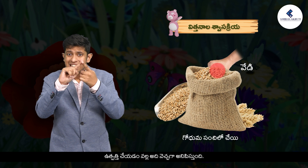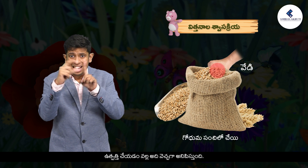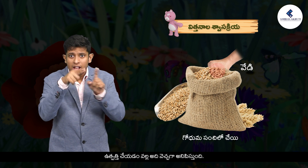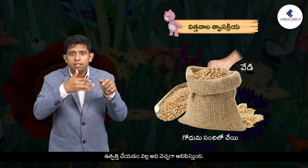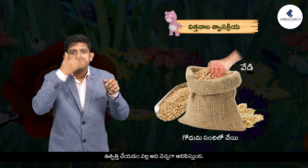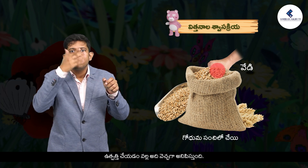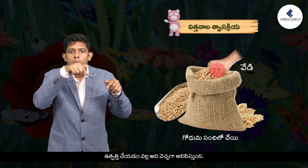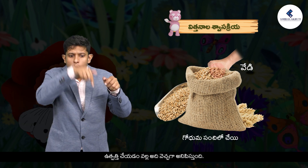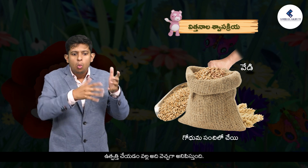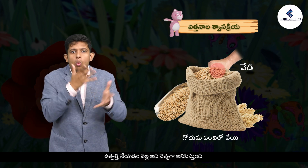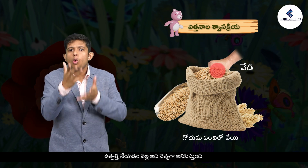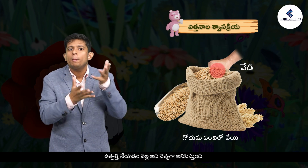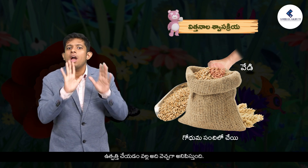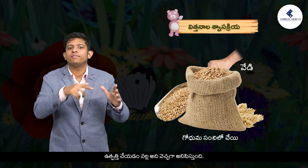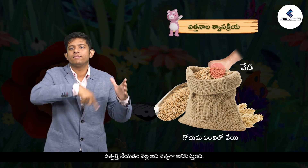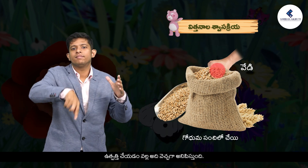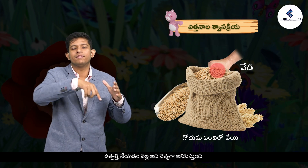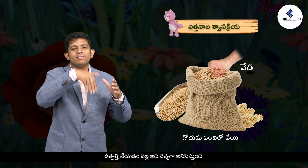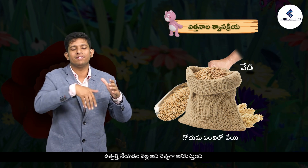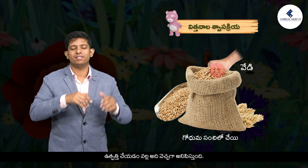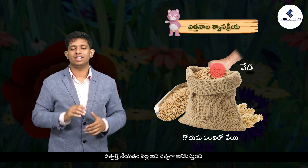వెచ్చగా అనిపిస్తుంది.